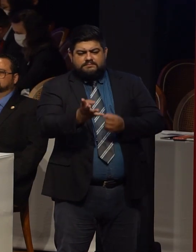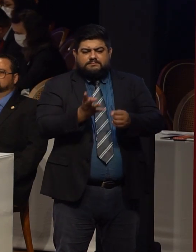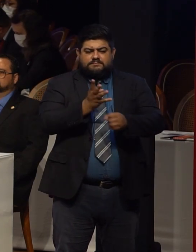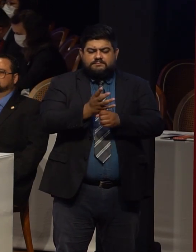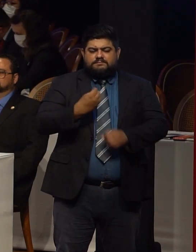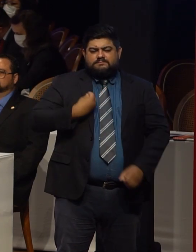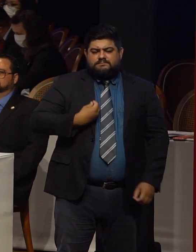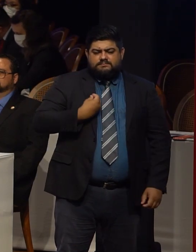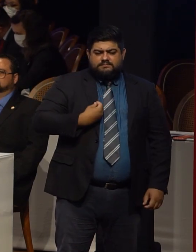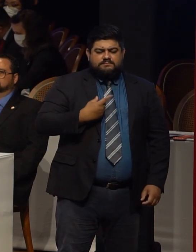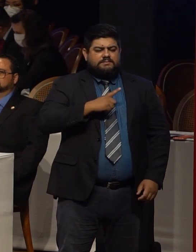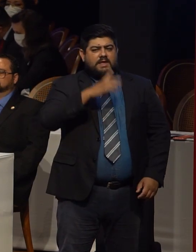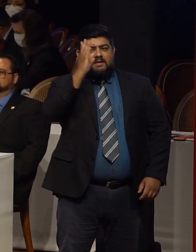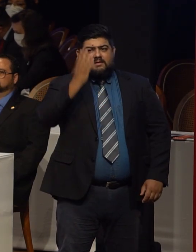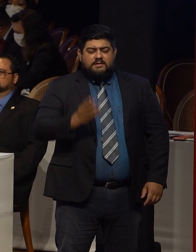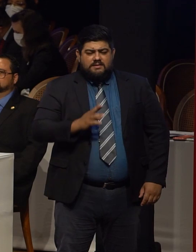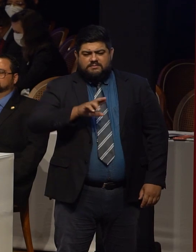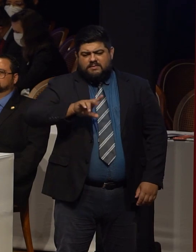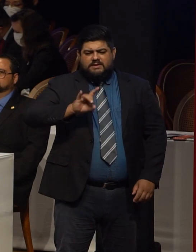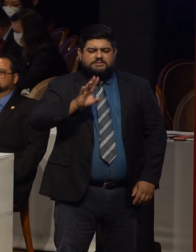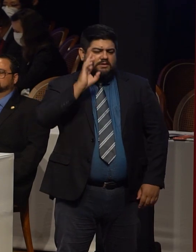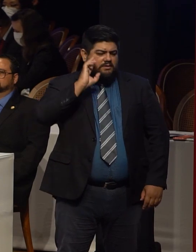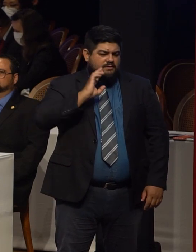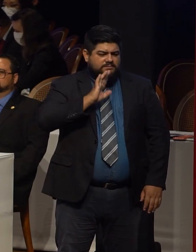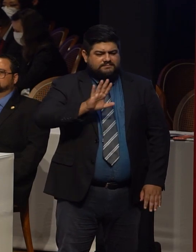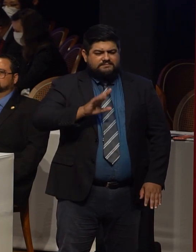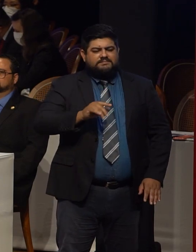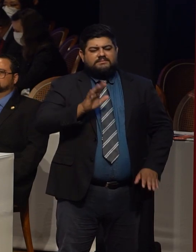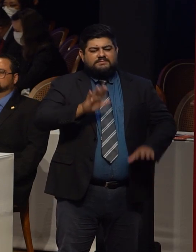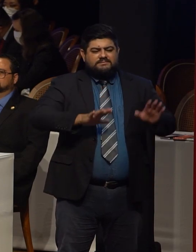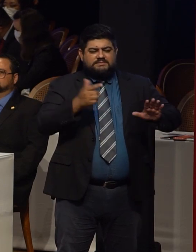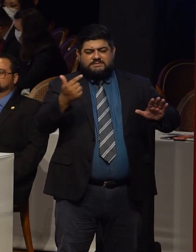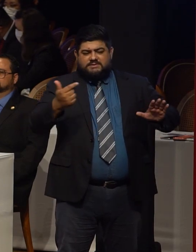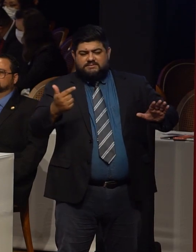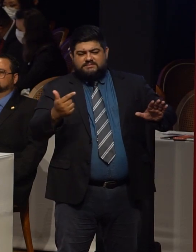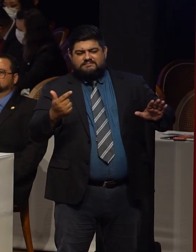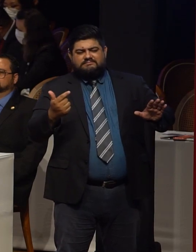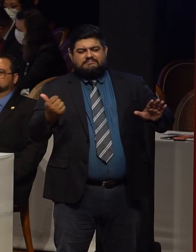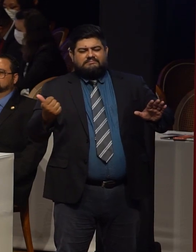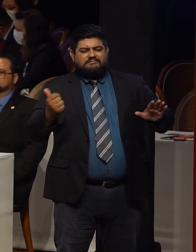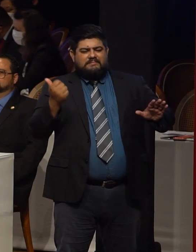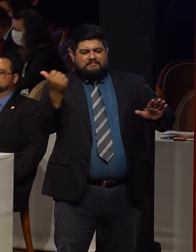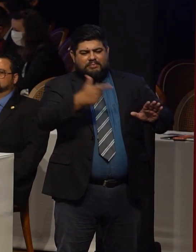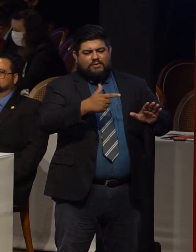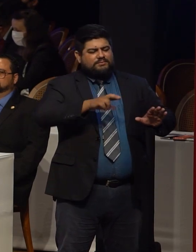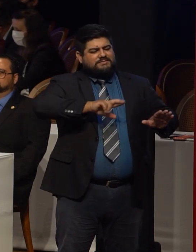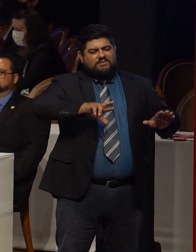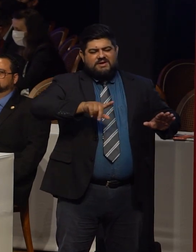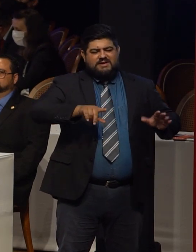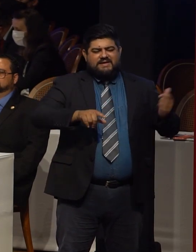tem, não é só em Rondônia, é no Brasil, normalmente ele não é melhor do que o primeiro. Eu ouvi essa palavra.